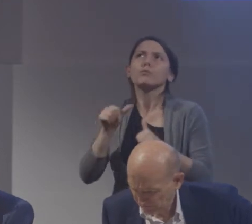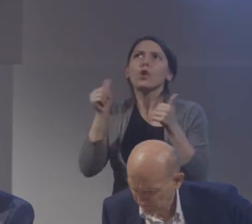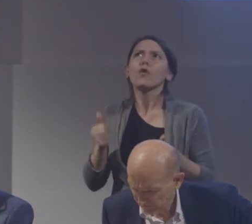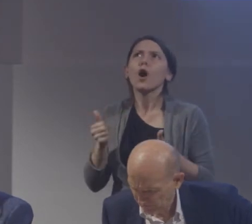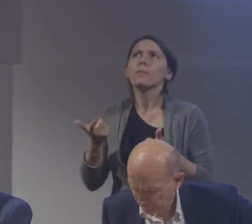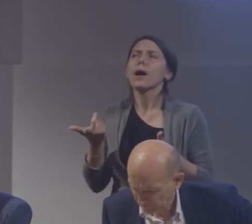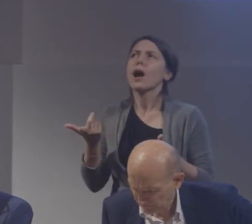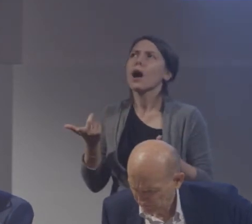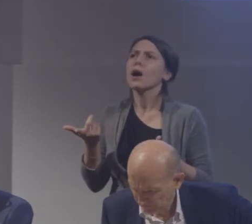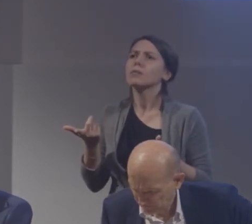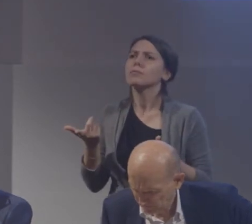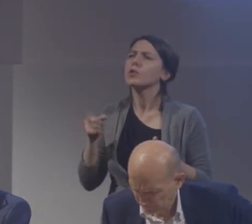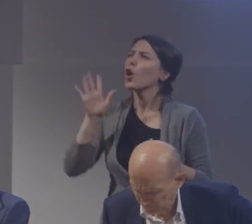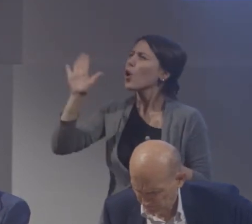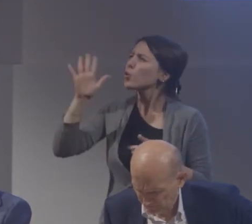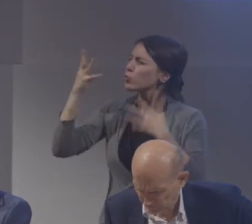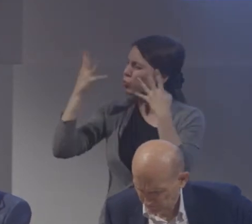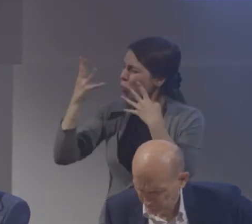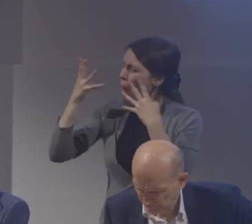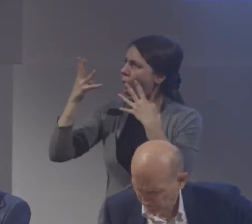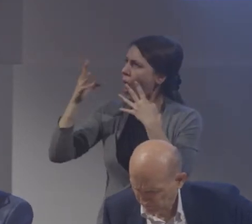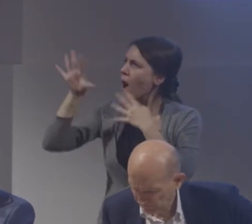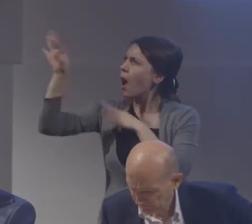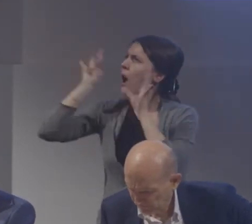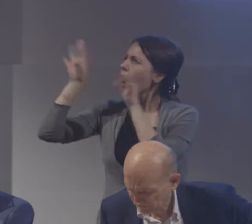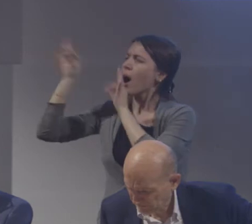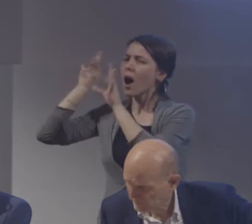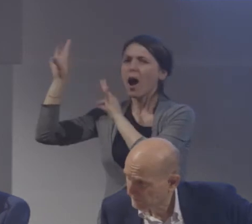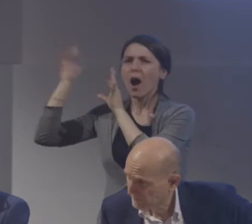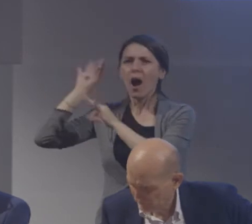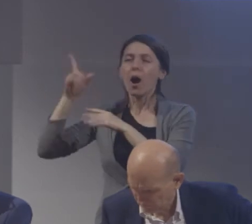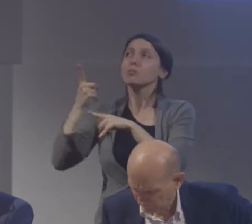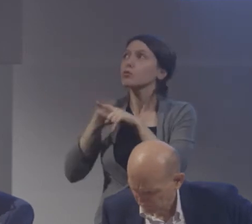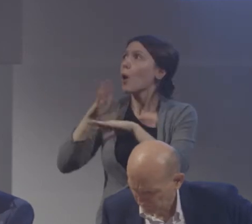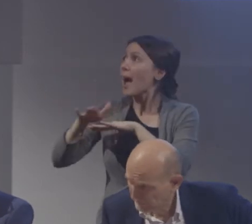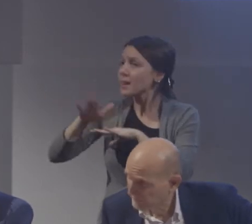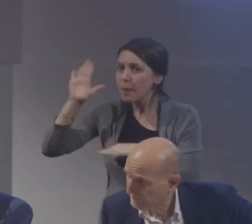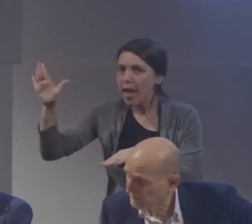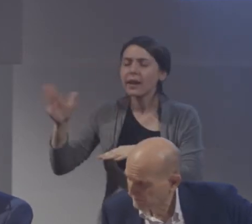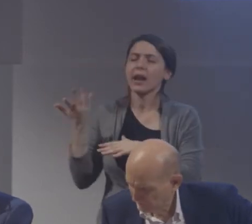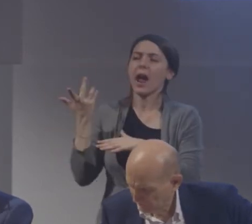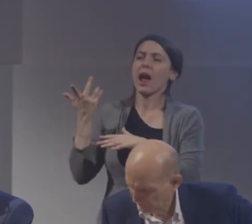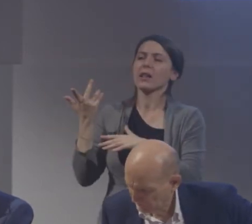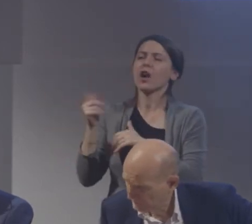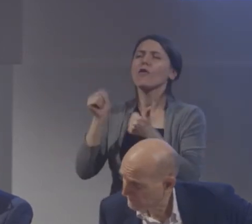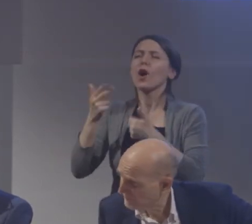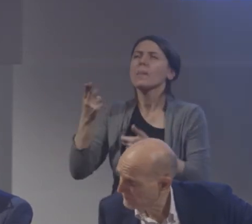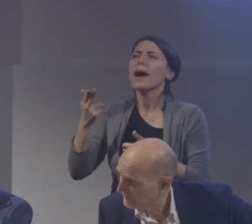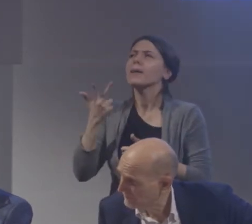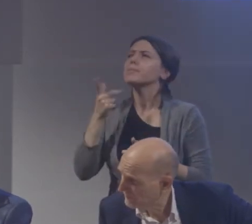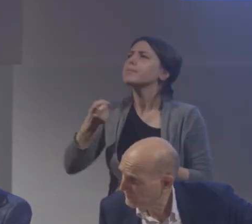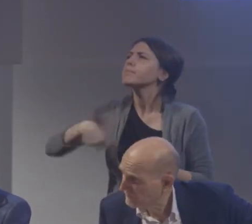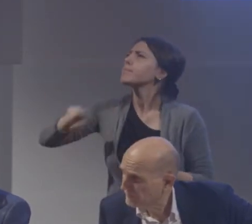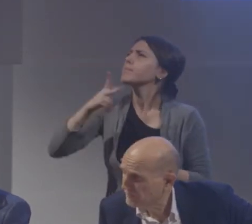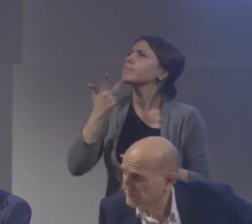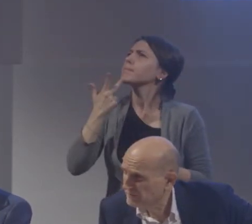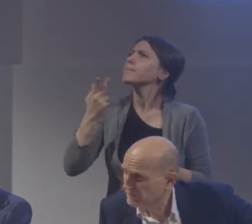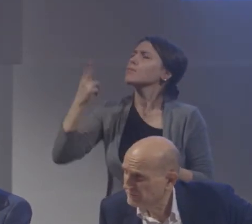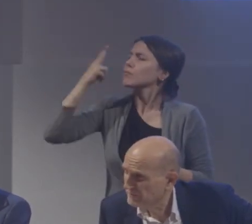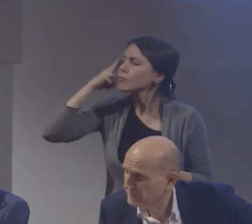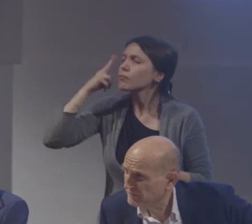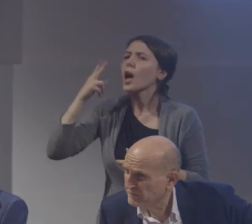una parte delle sue riflessioni, della sua esperienza, di quello che lui ha dato, vogliono ricordarlo e vogliono che